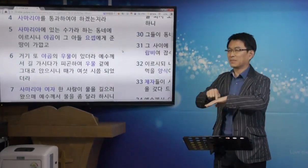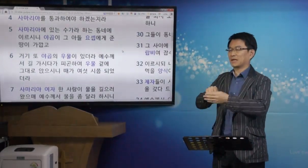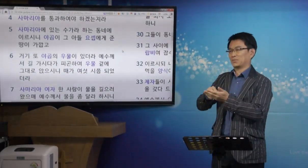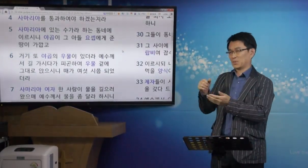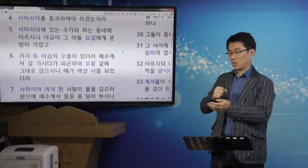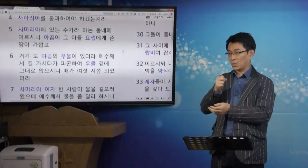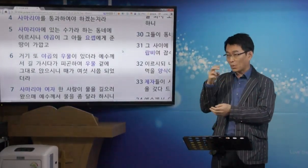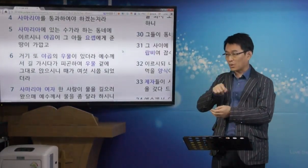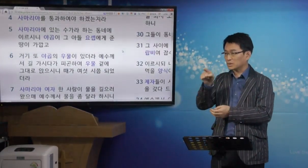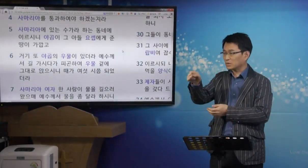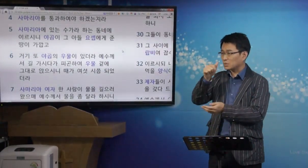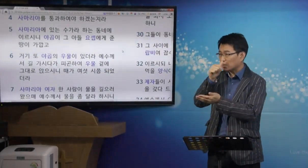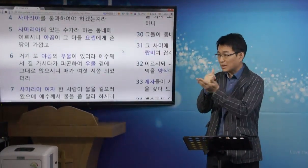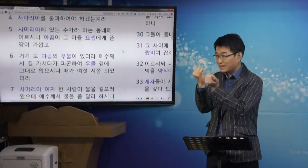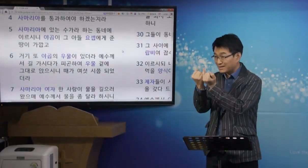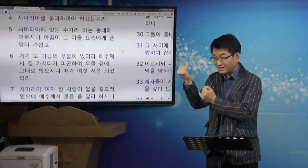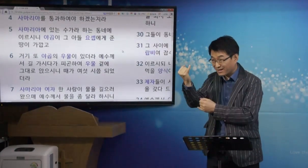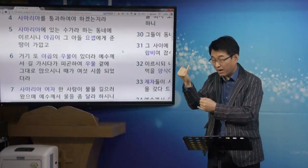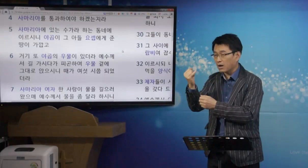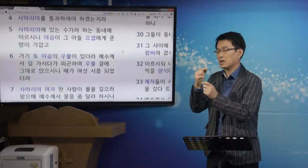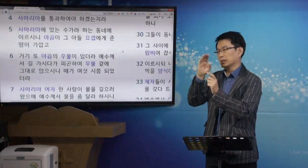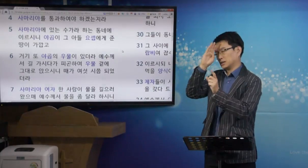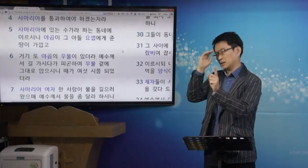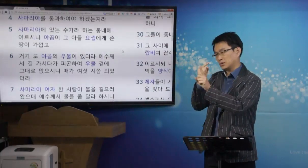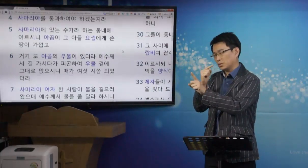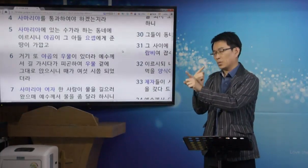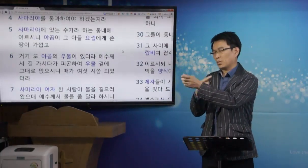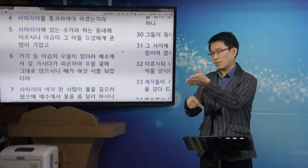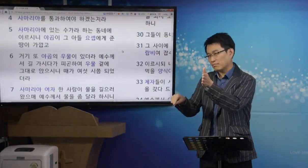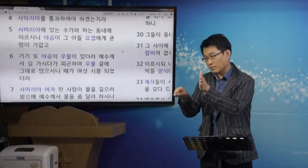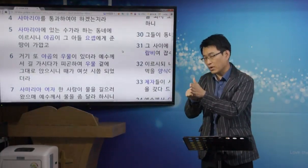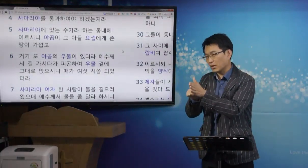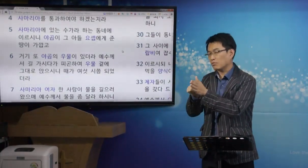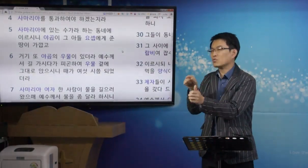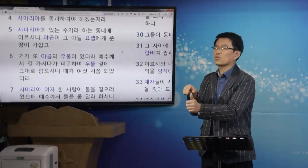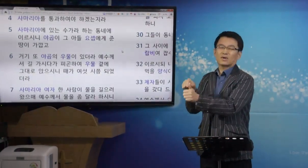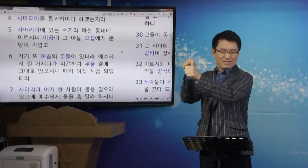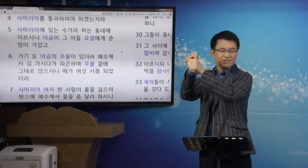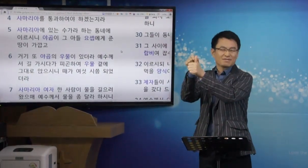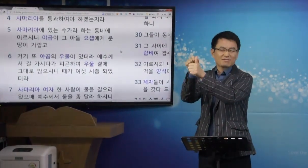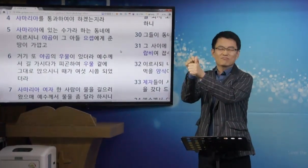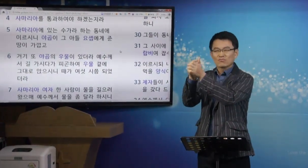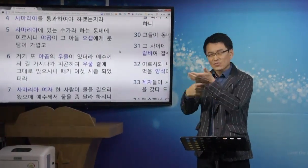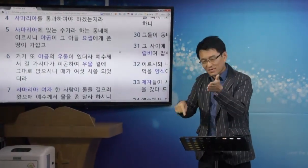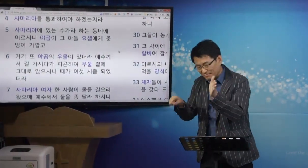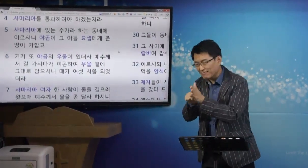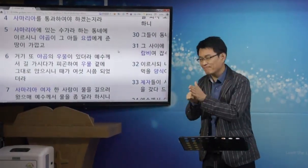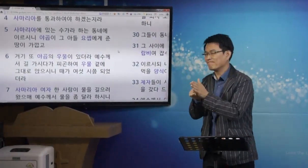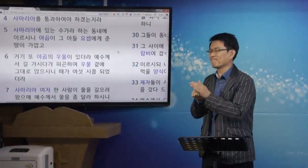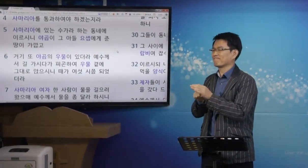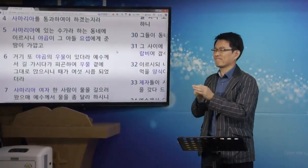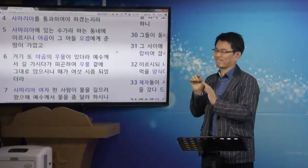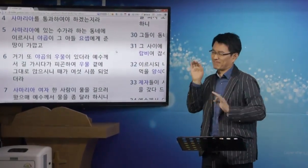그 불쌍한 여인을 긍휼의 마음으로 그 죄인의 여자를 구원해